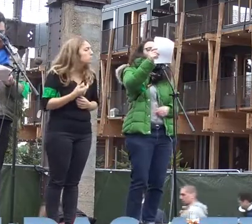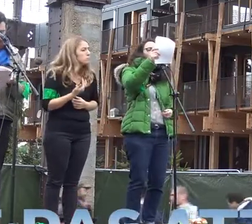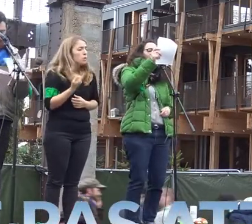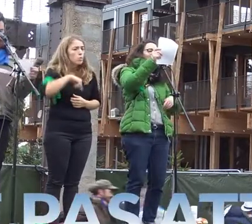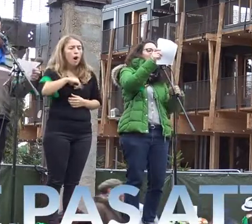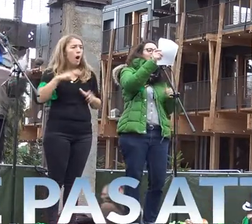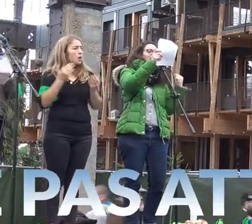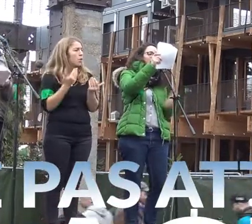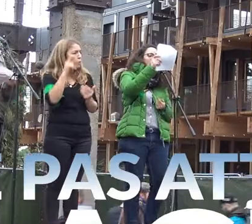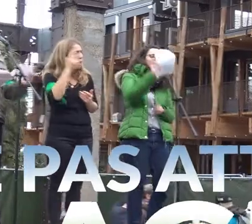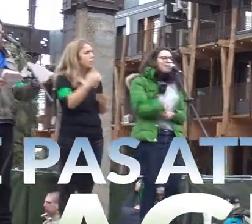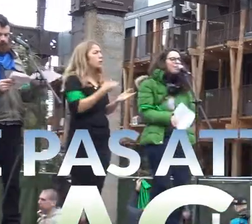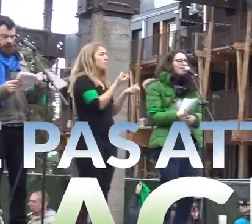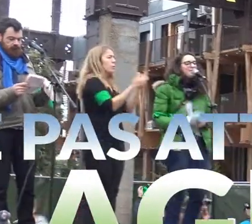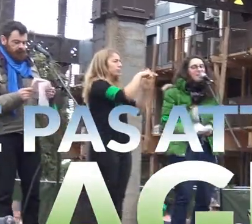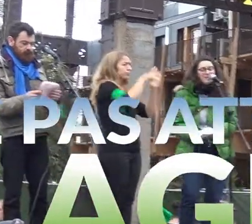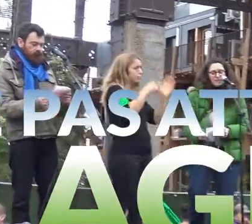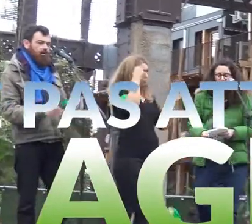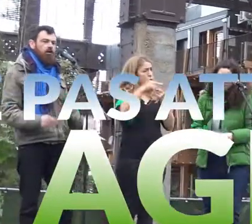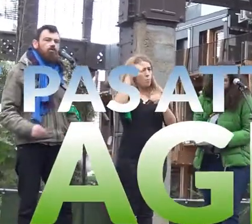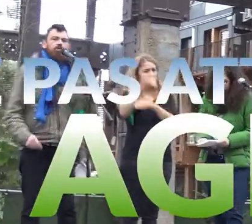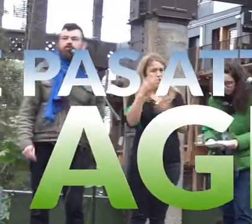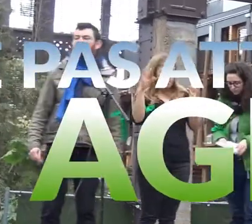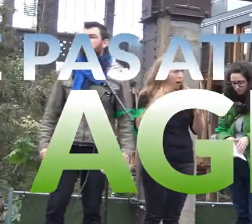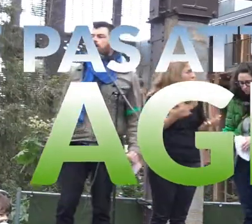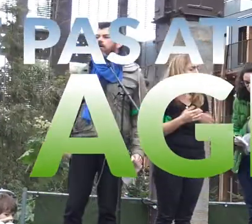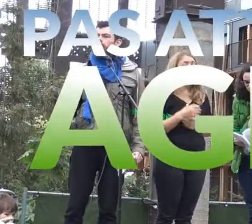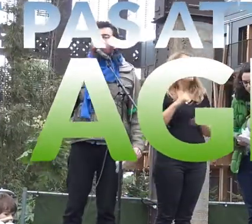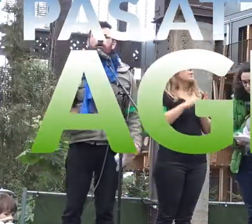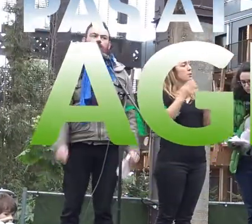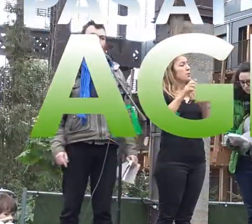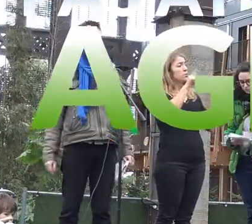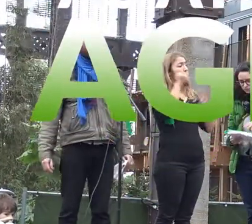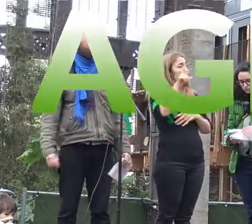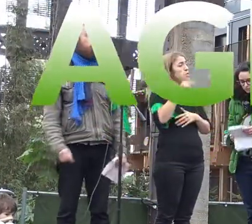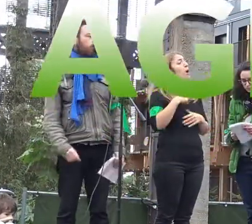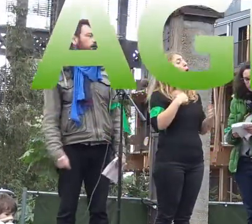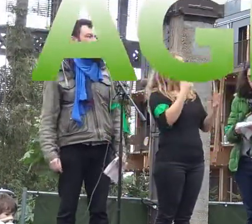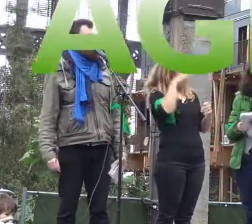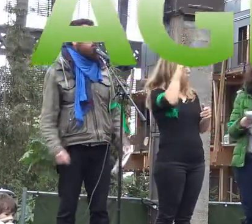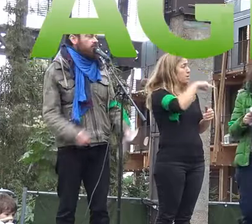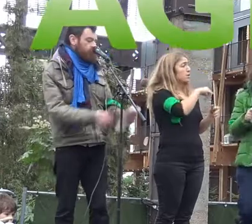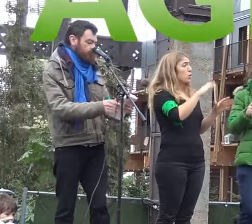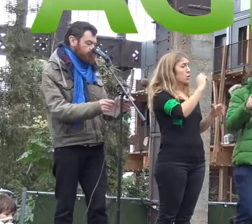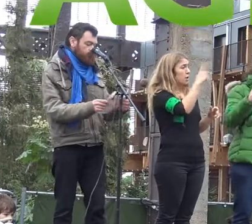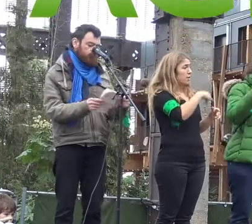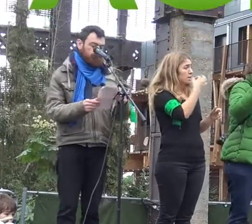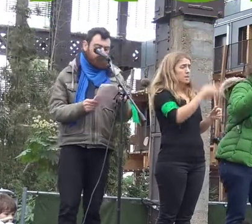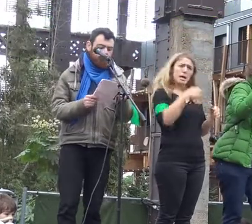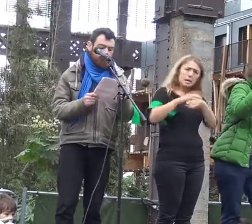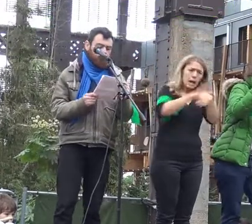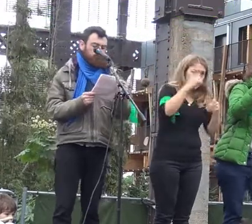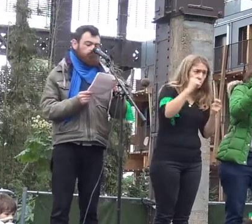des mesures et réagir clairement face à la menace climatique? En 72, le Club de Rome nous a mis en garde et nous a prévenus.